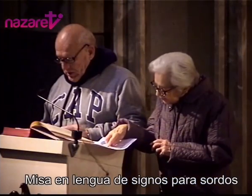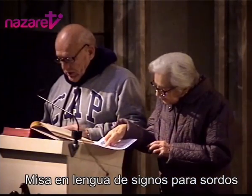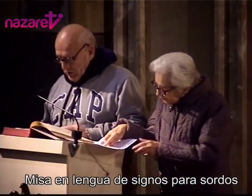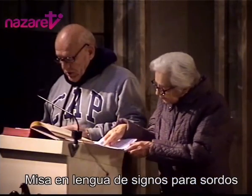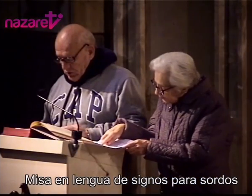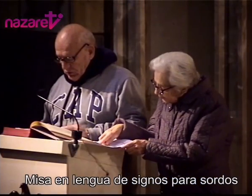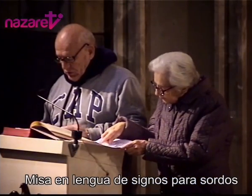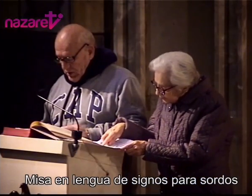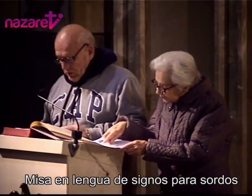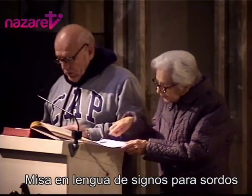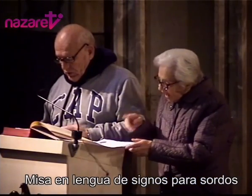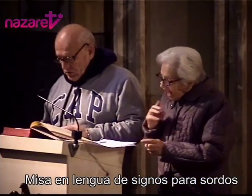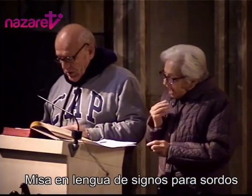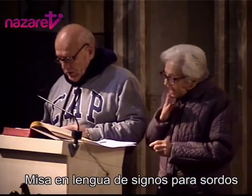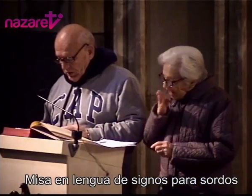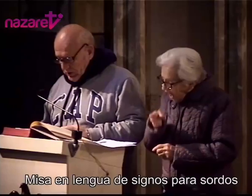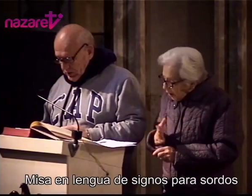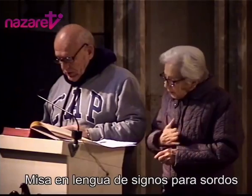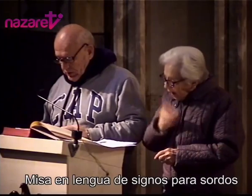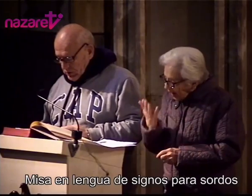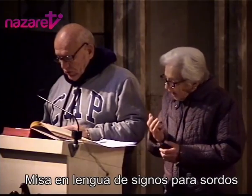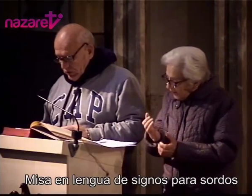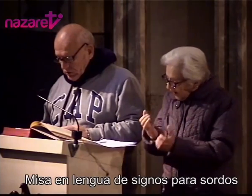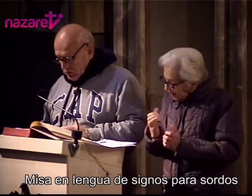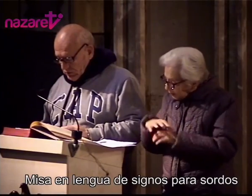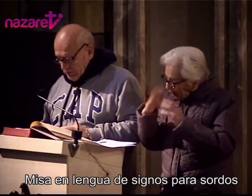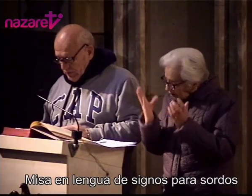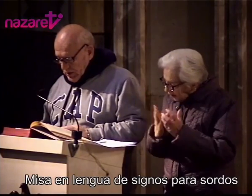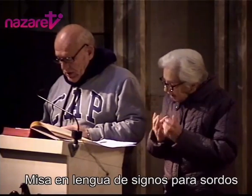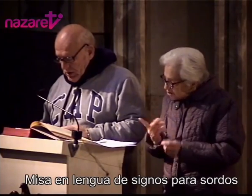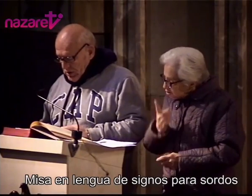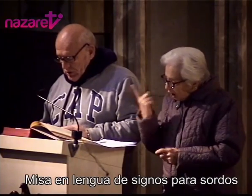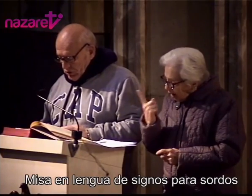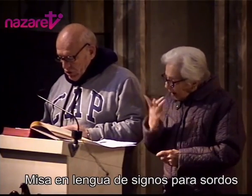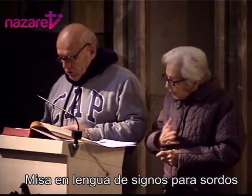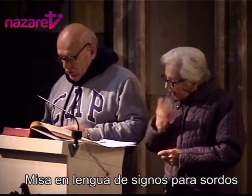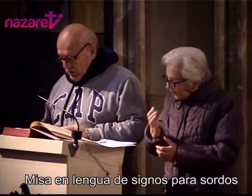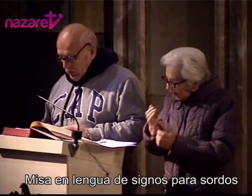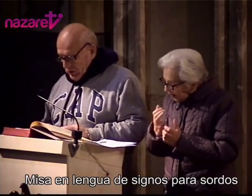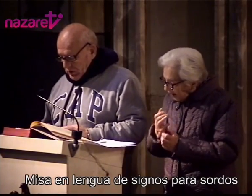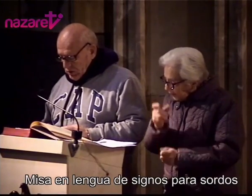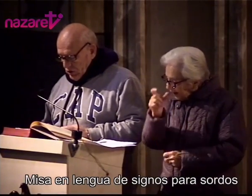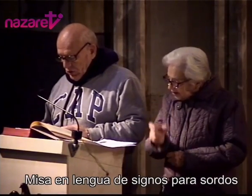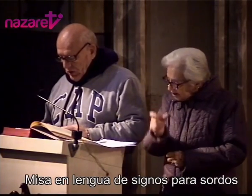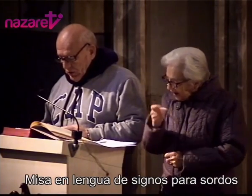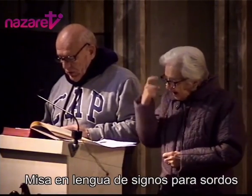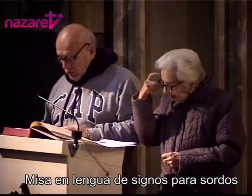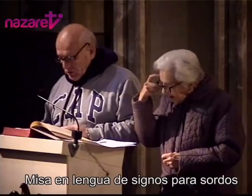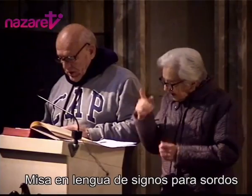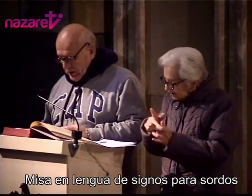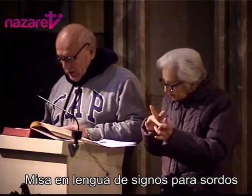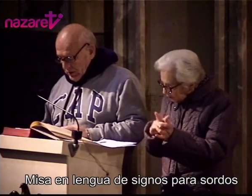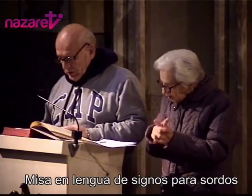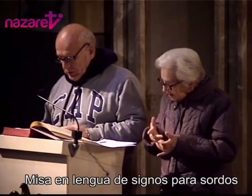Este es el que vino con agua y con sangre, Jesucristo. No solo con agua, sino con agua y